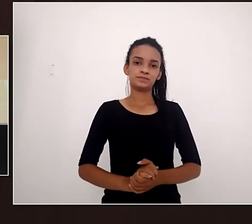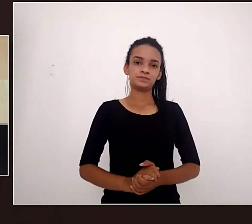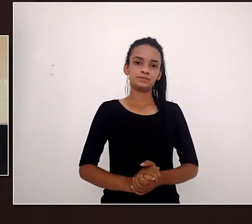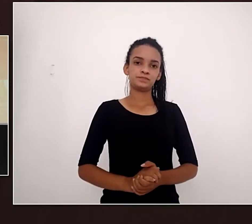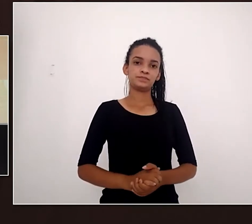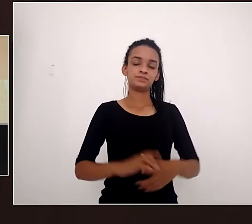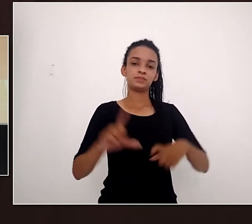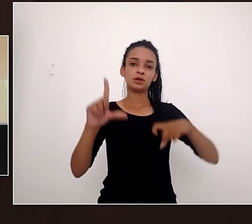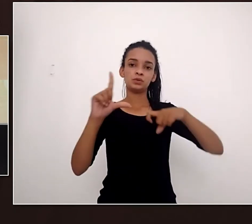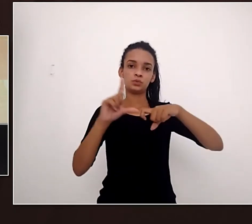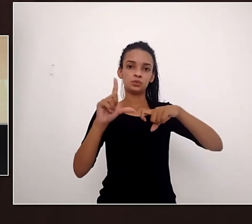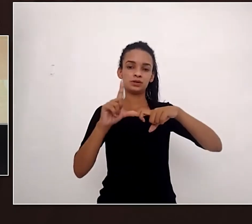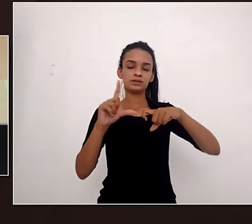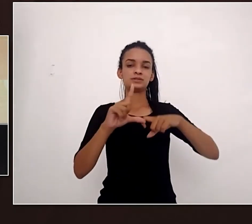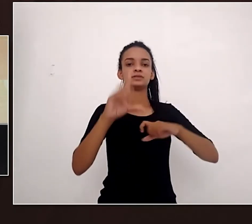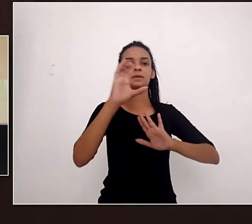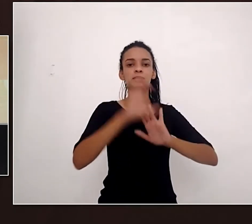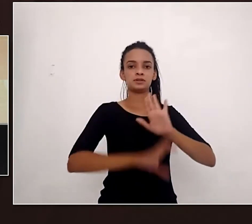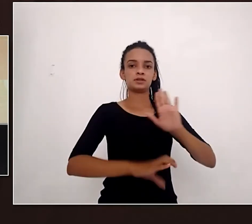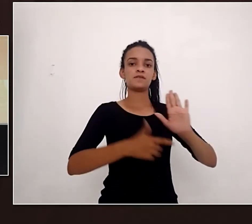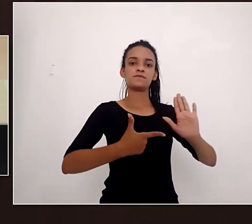20,